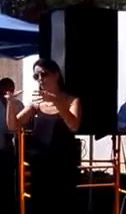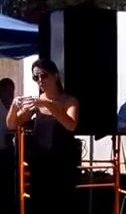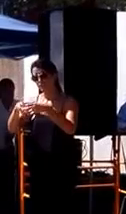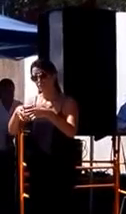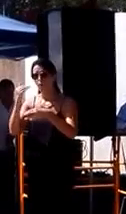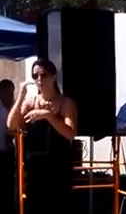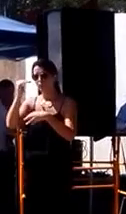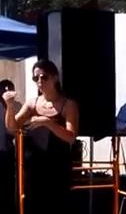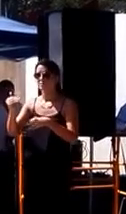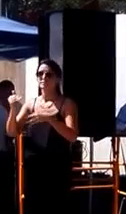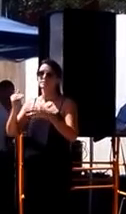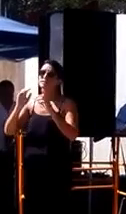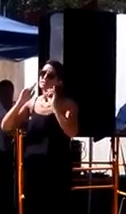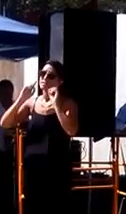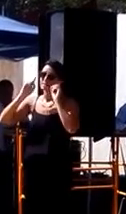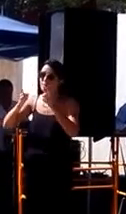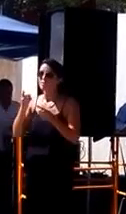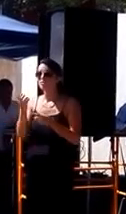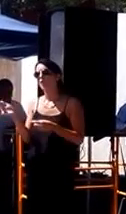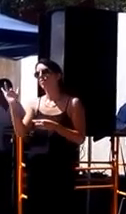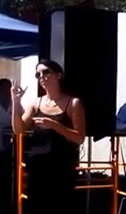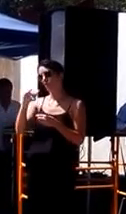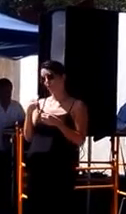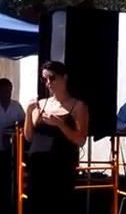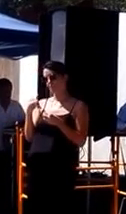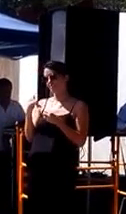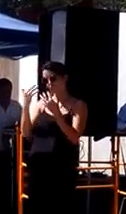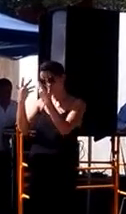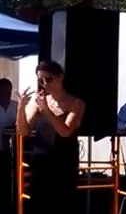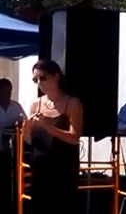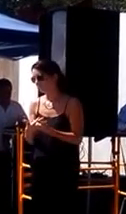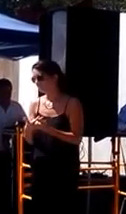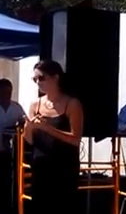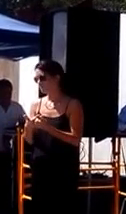todos los que venimos mencionando que construyen día a día el Parque de la Amistad.